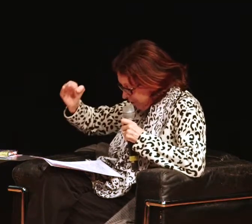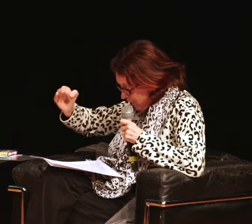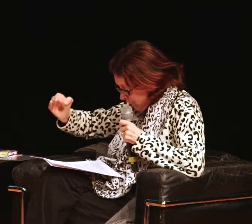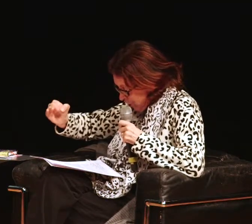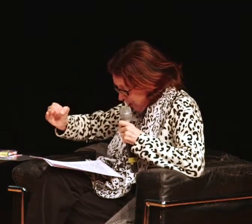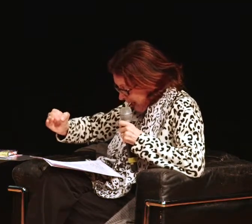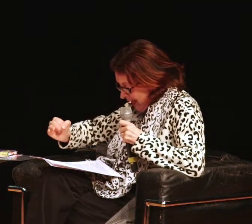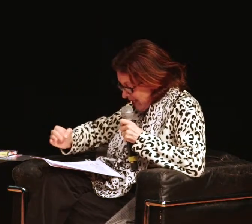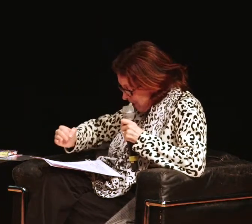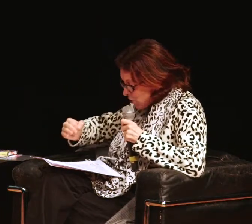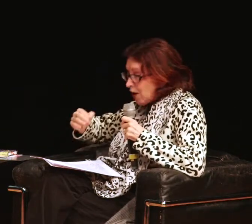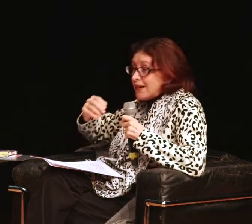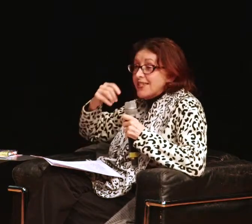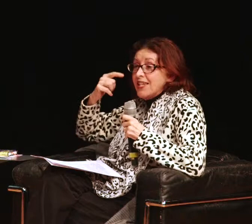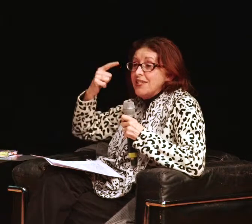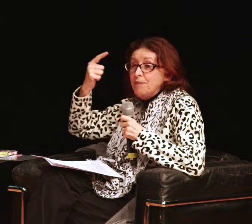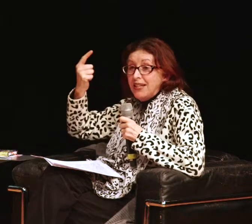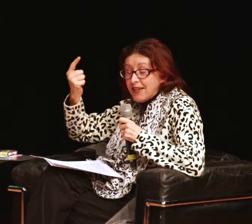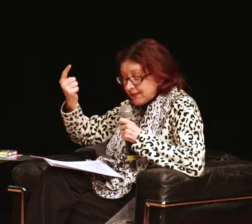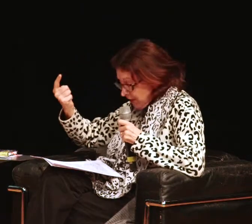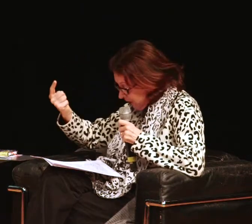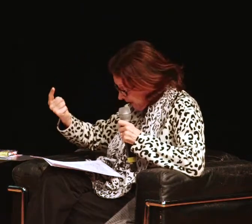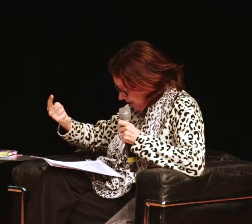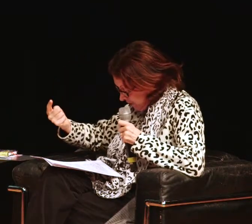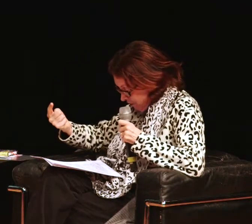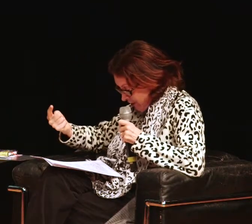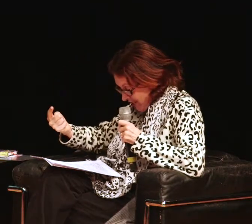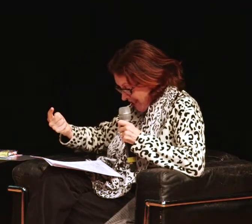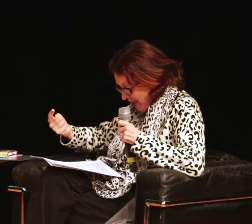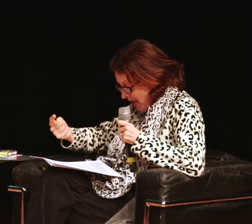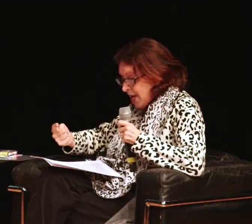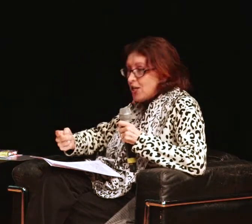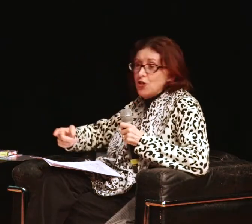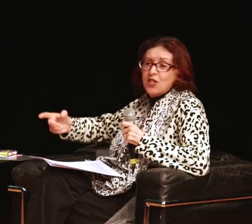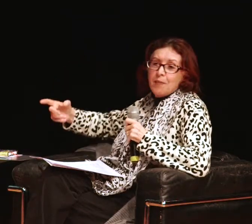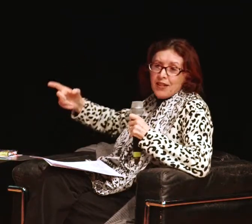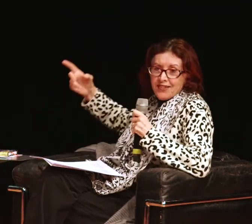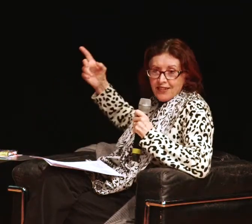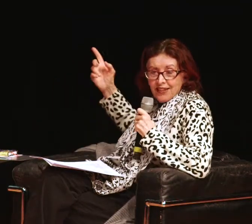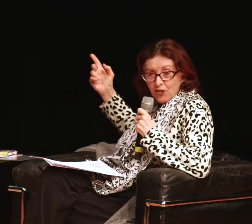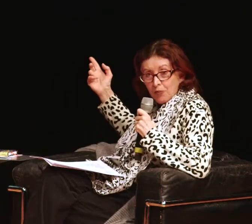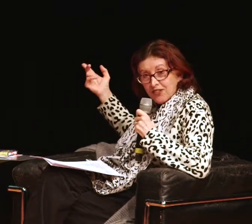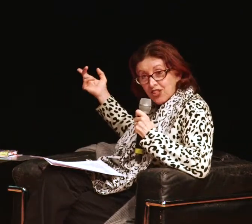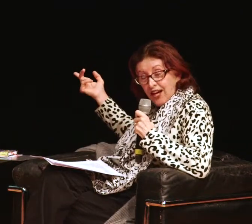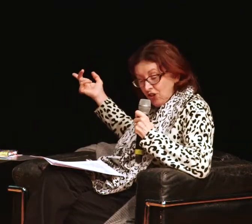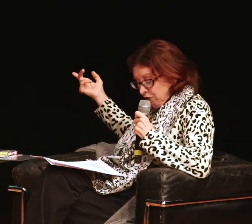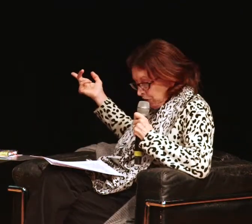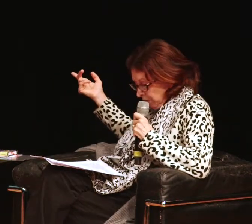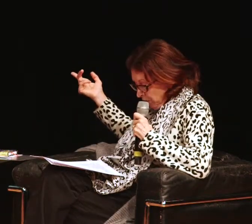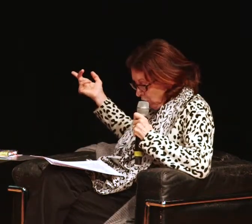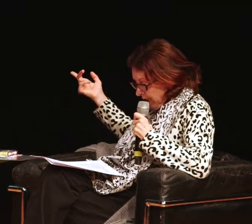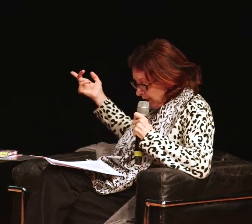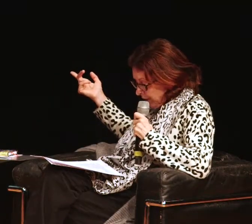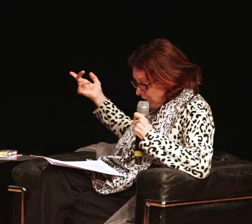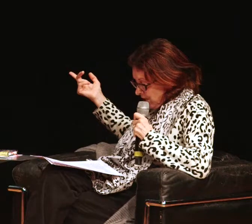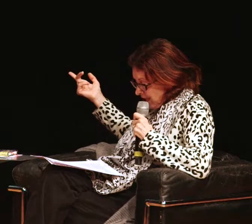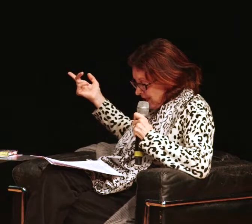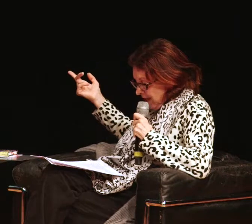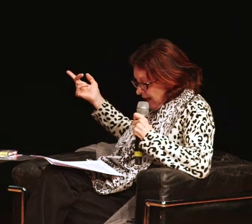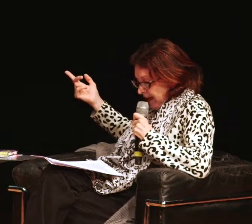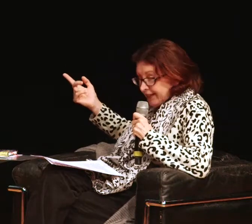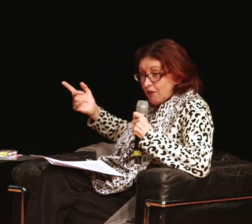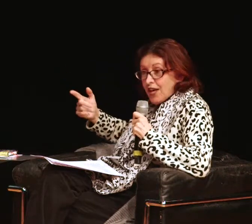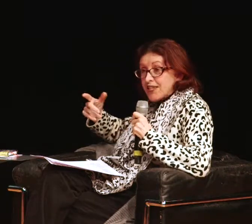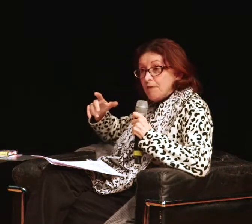particularidade infantil. E isso é uma sensibilização em relação à infância. Isso está presente nas obras de arte, que eu vou colocar aqui para